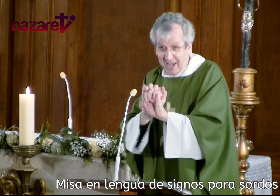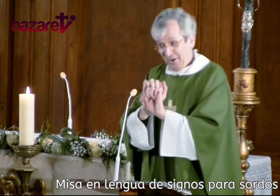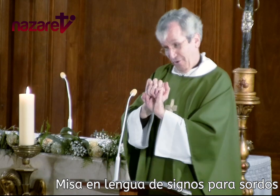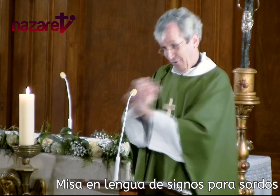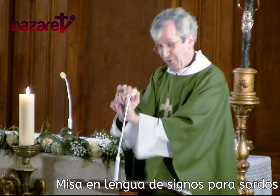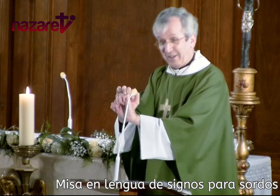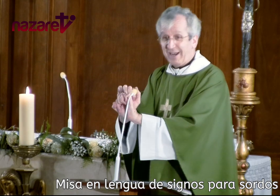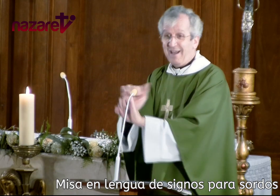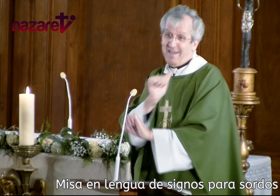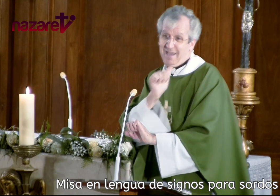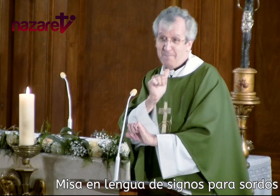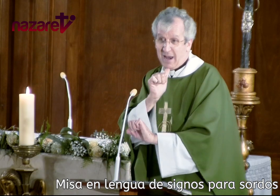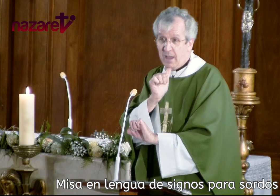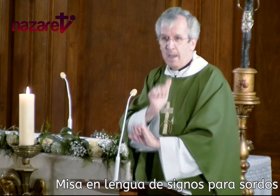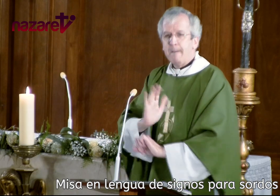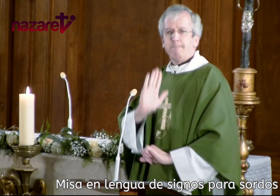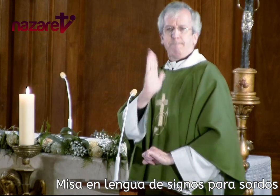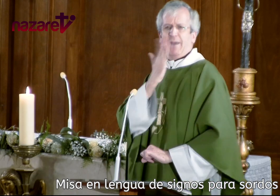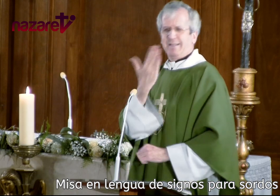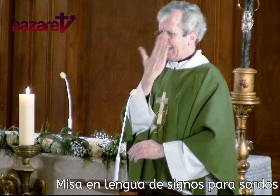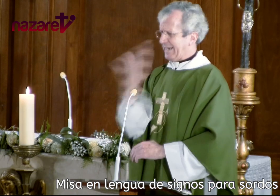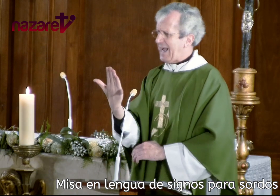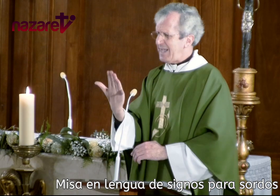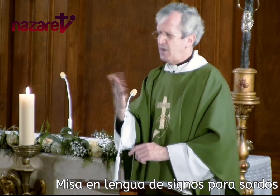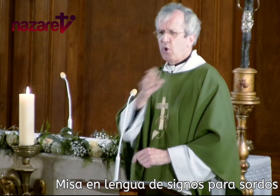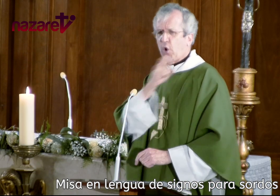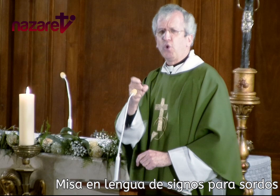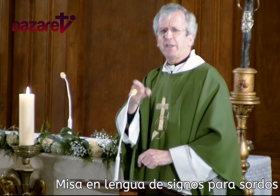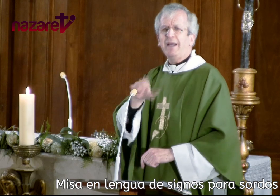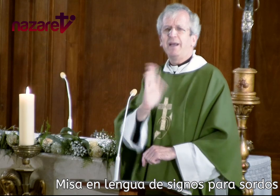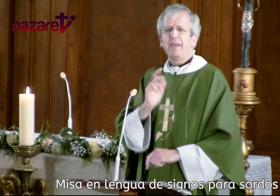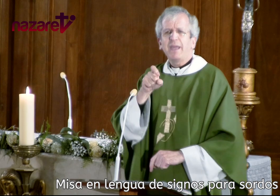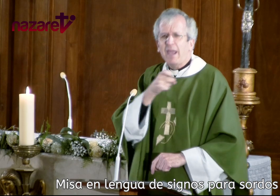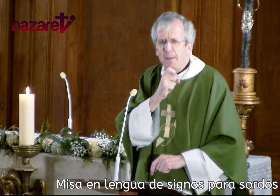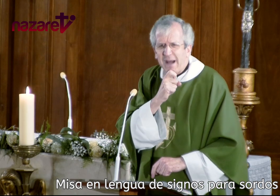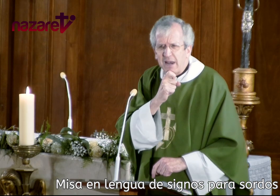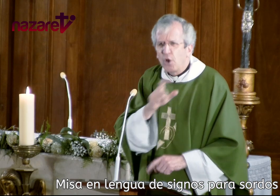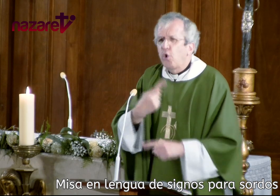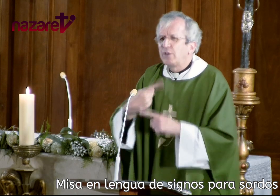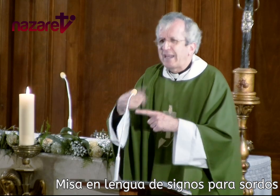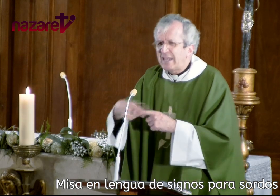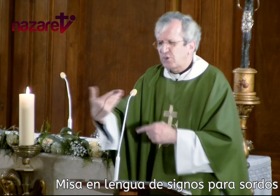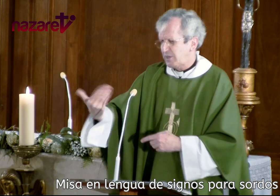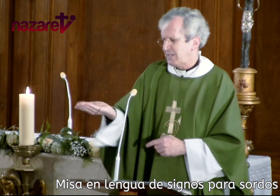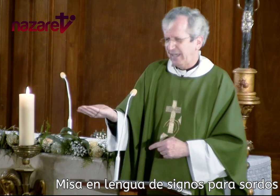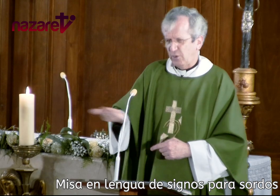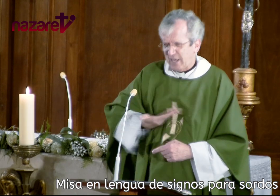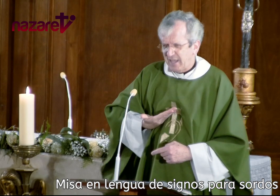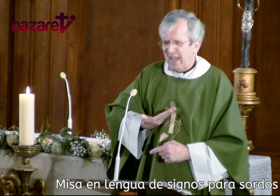contra el mal o plantar cara contra el mal contra aquellas cosas que nos hacen daño